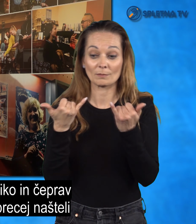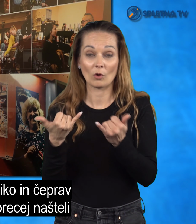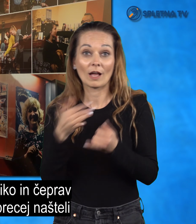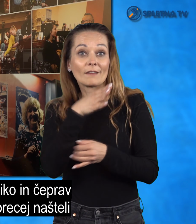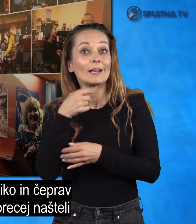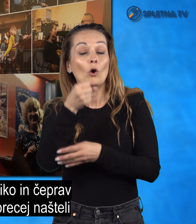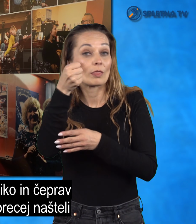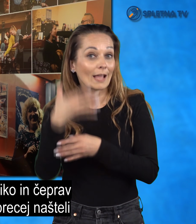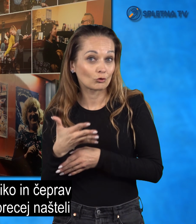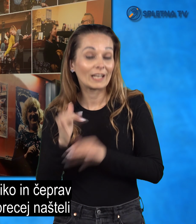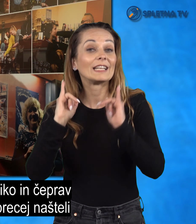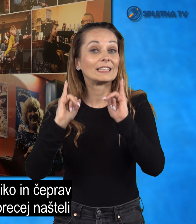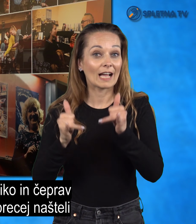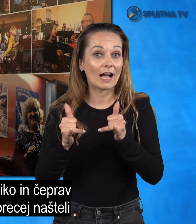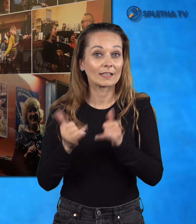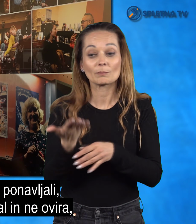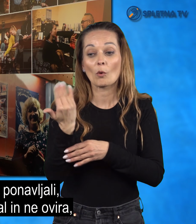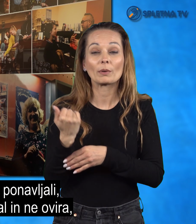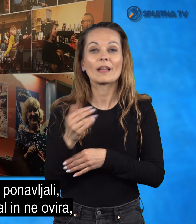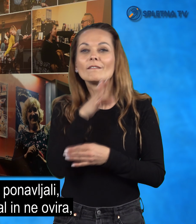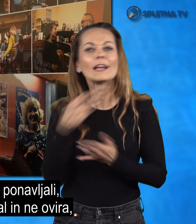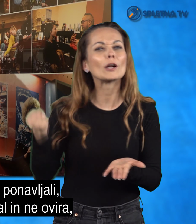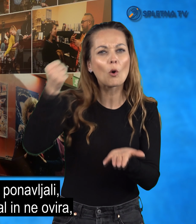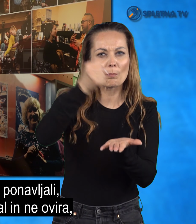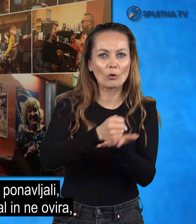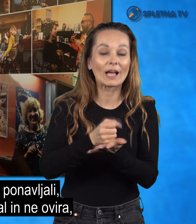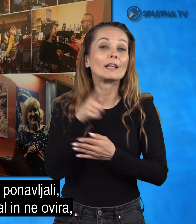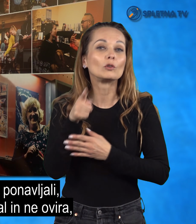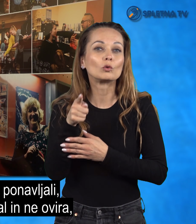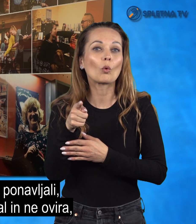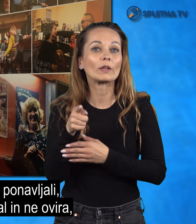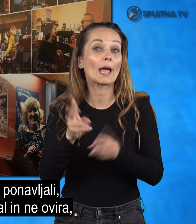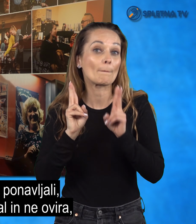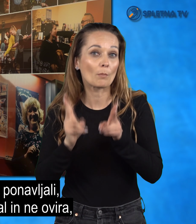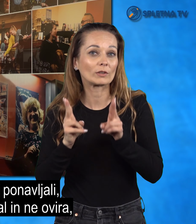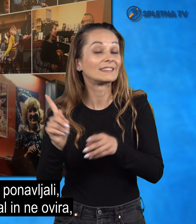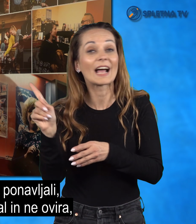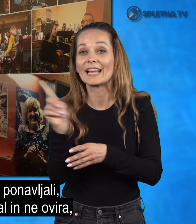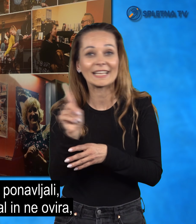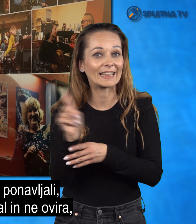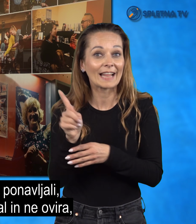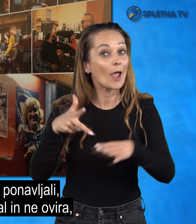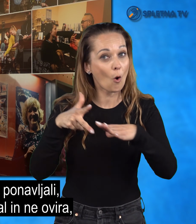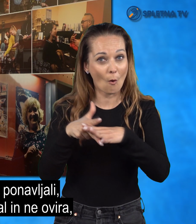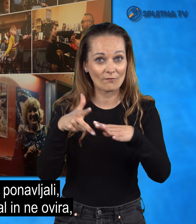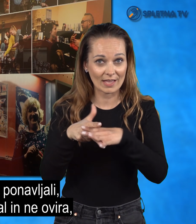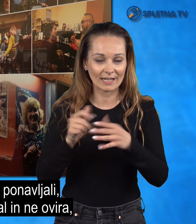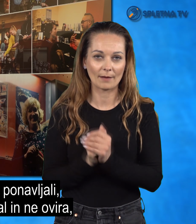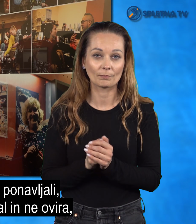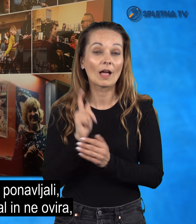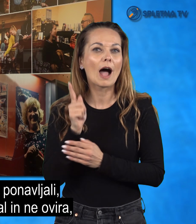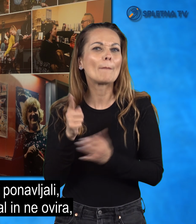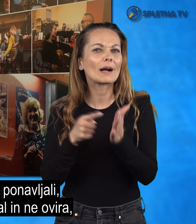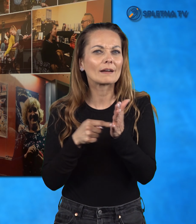jih je veliko in čeprav smo jih danes precej našteli in da smo precej povdarjali, da je to vendarlej potencijal in ne